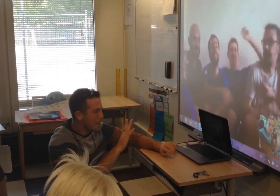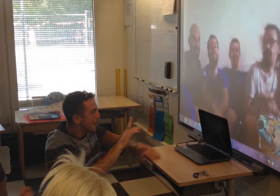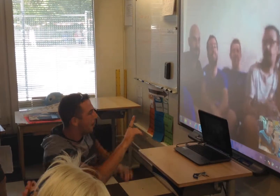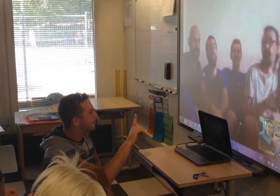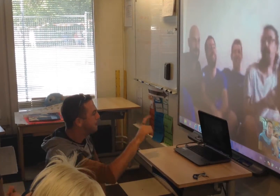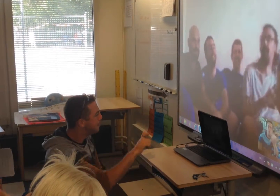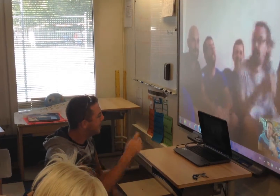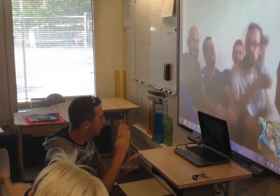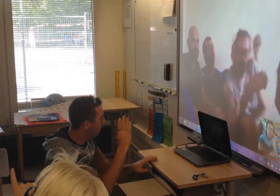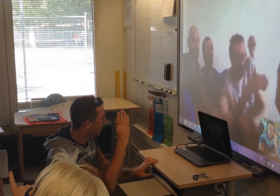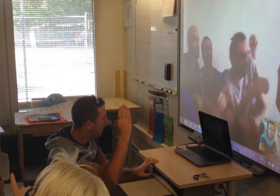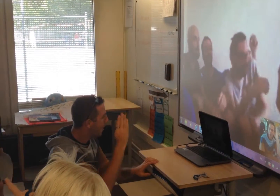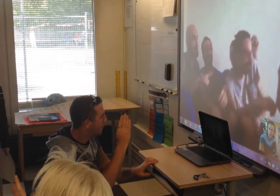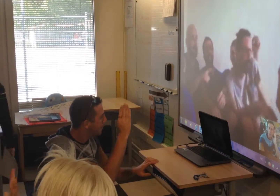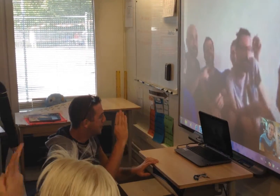plage. Plage.